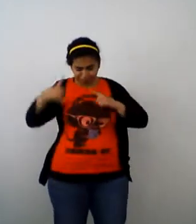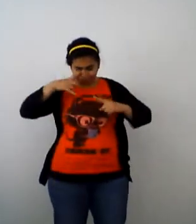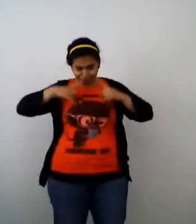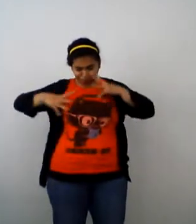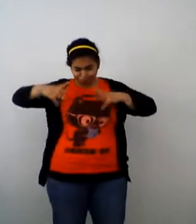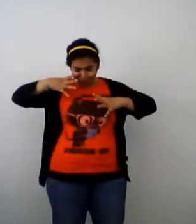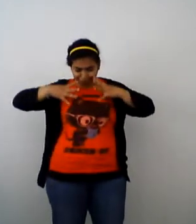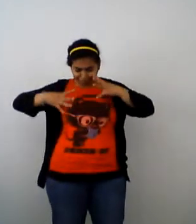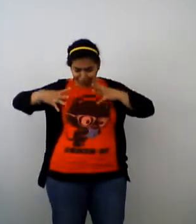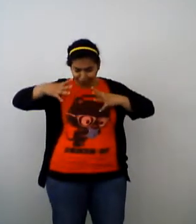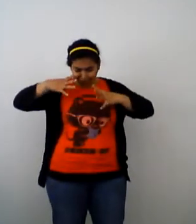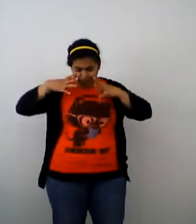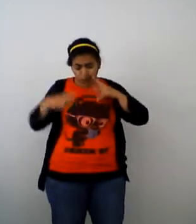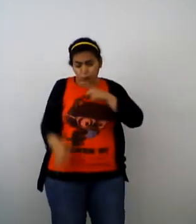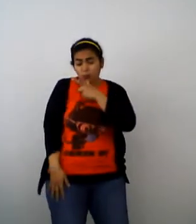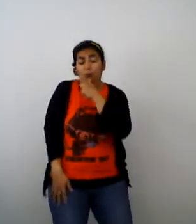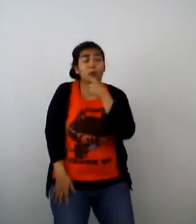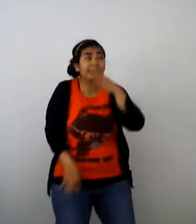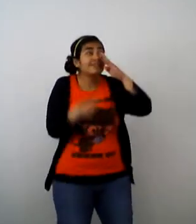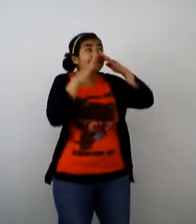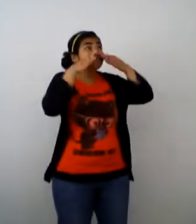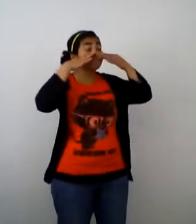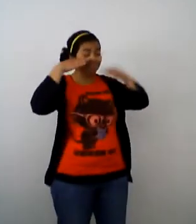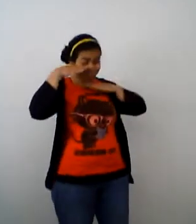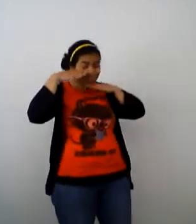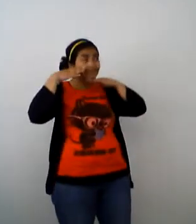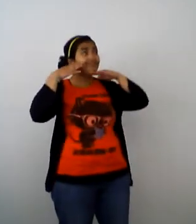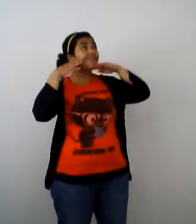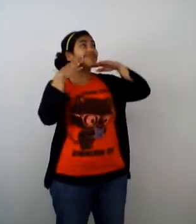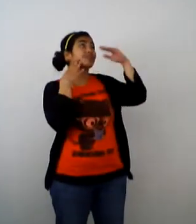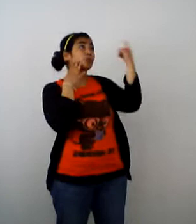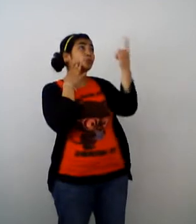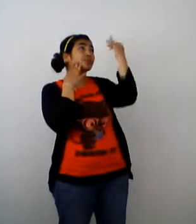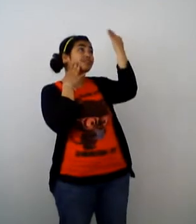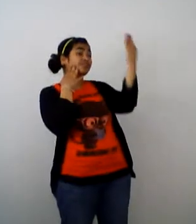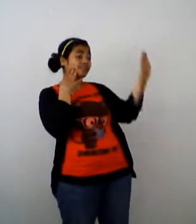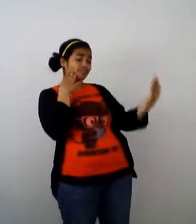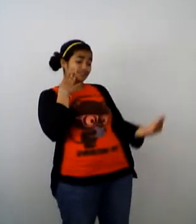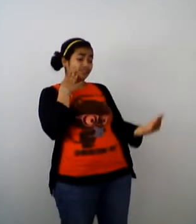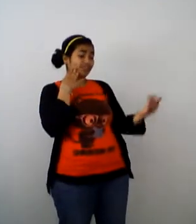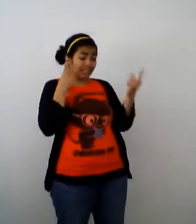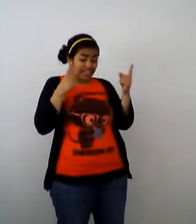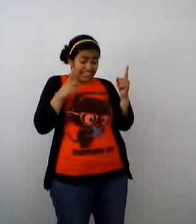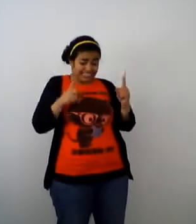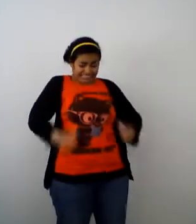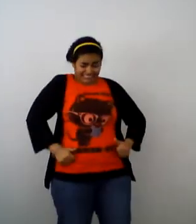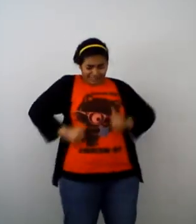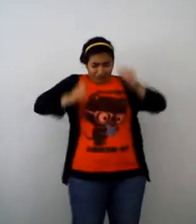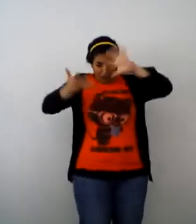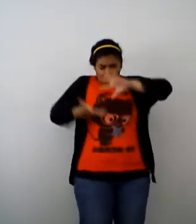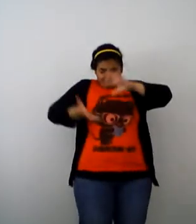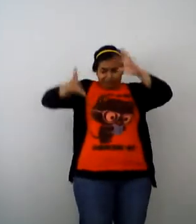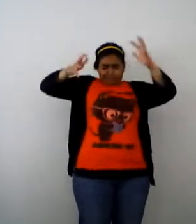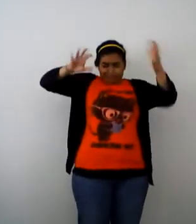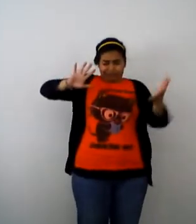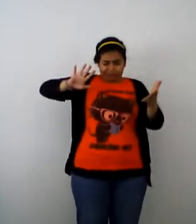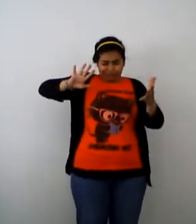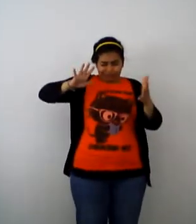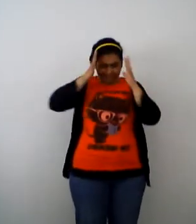secar mis lágrimas. En la tormenta, oh Señor, tú